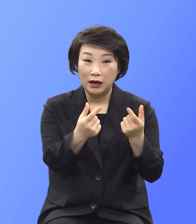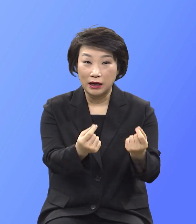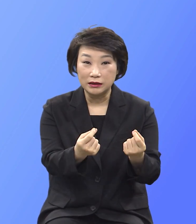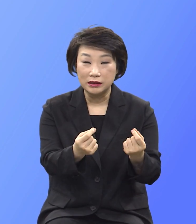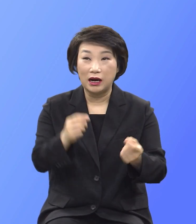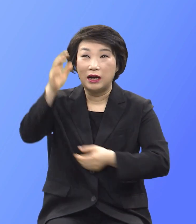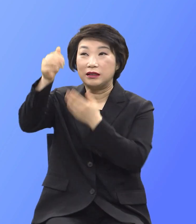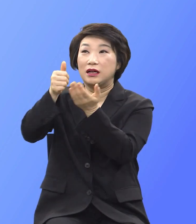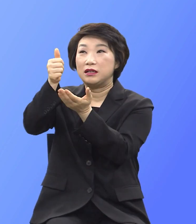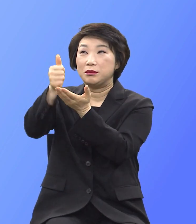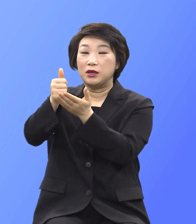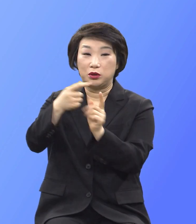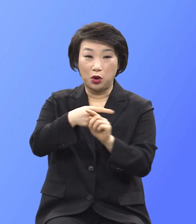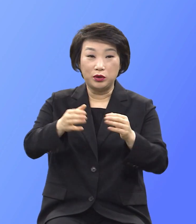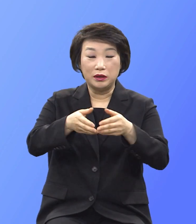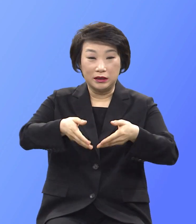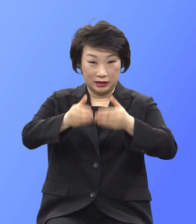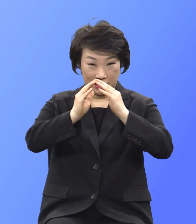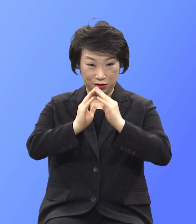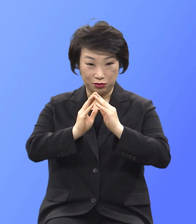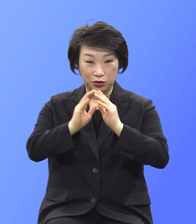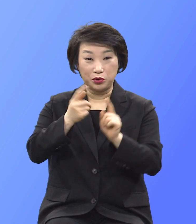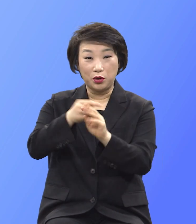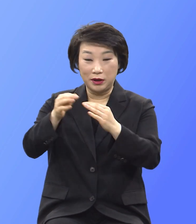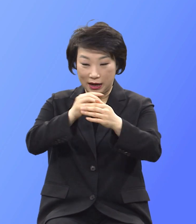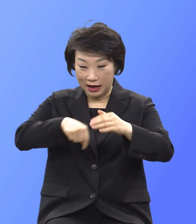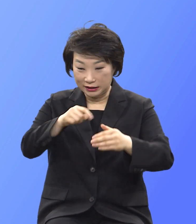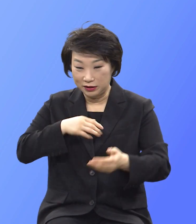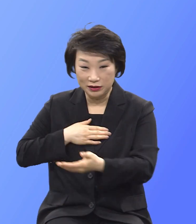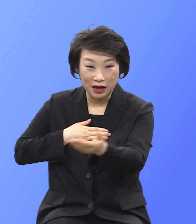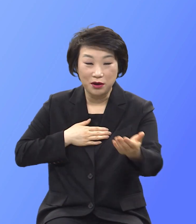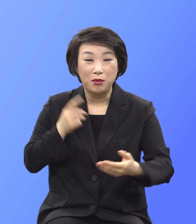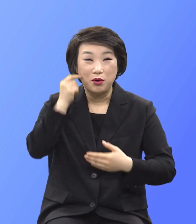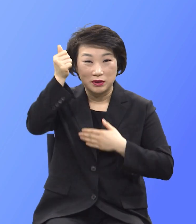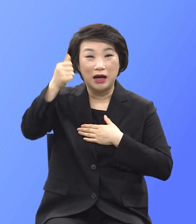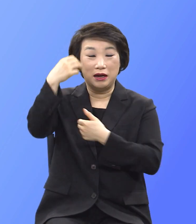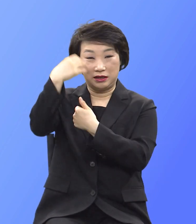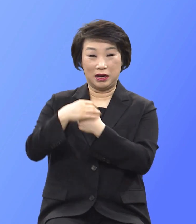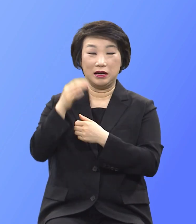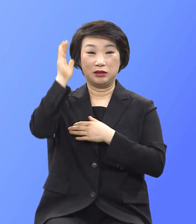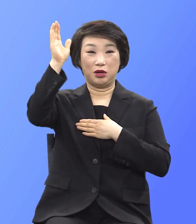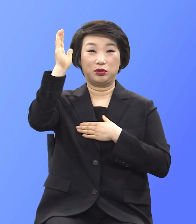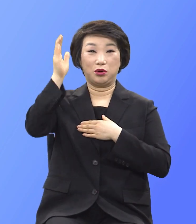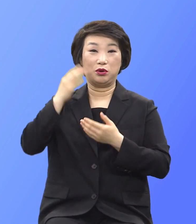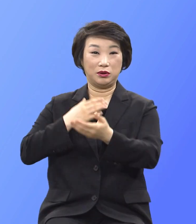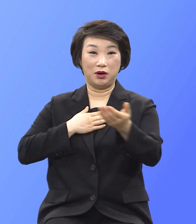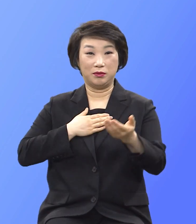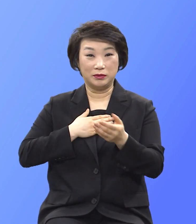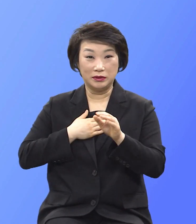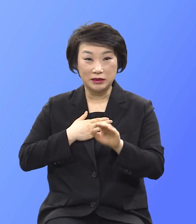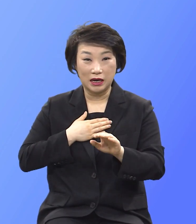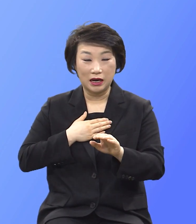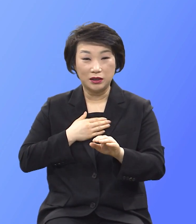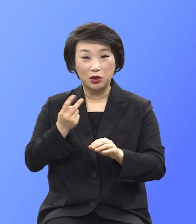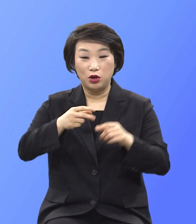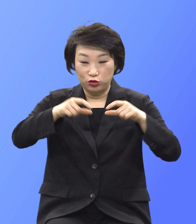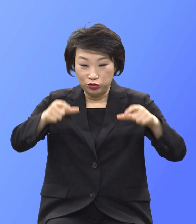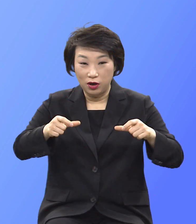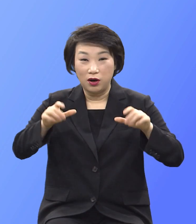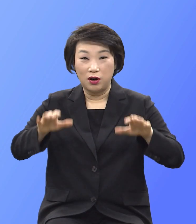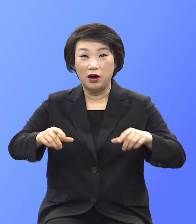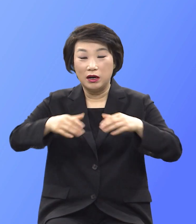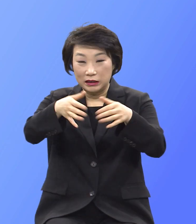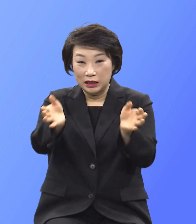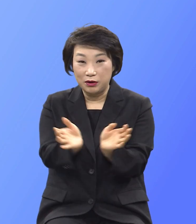이렇게 하나님은 교회를 만들고 교회 안에서 목사를 통해서 그리고 구역을